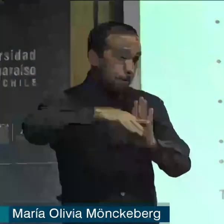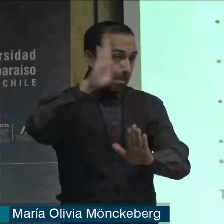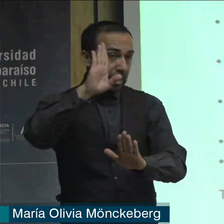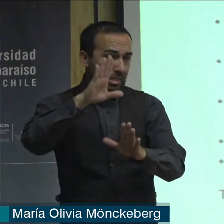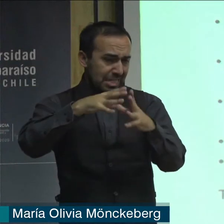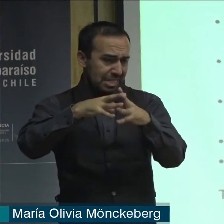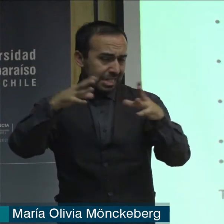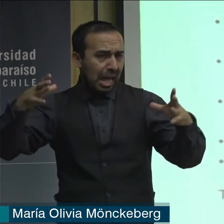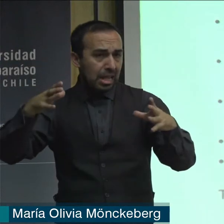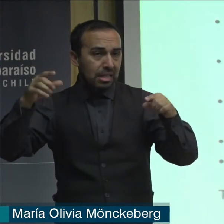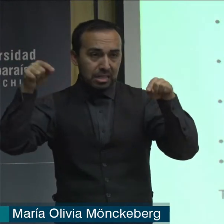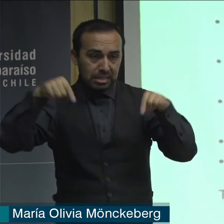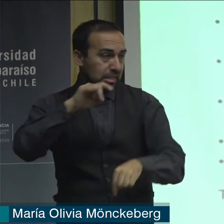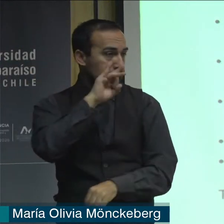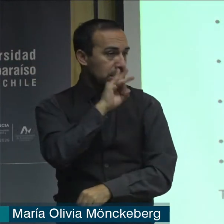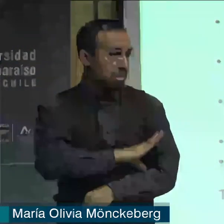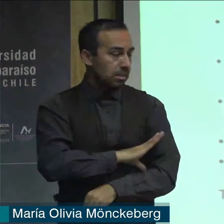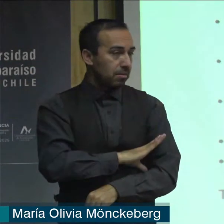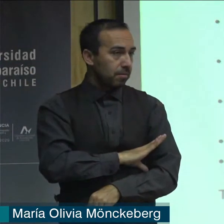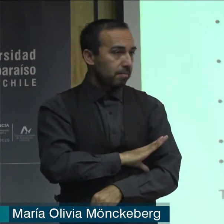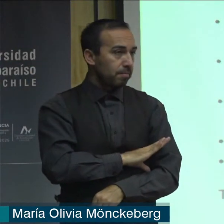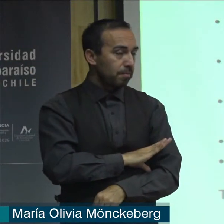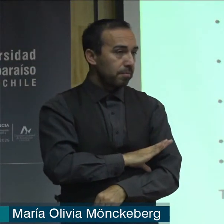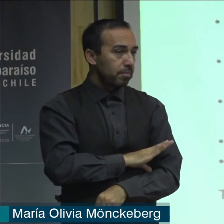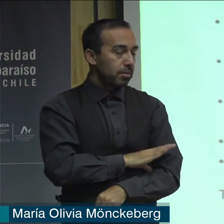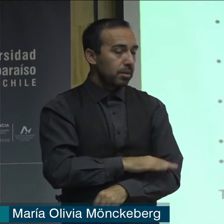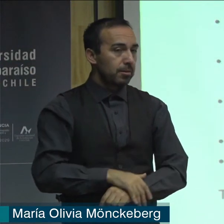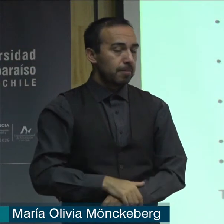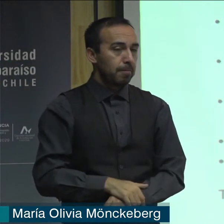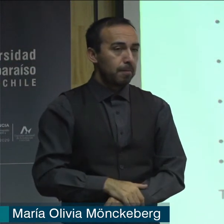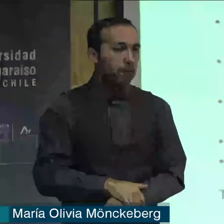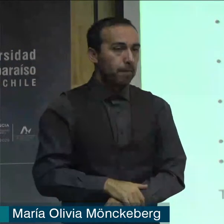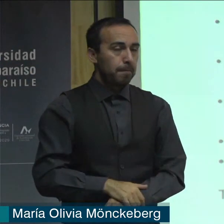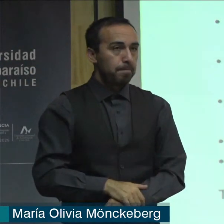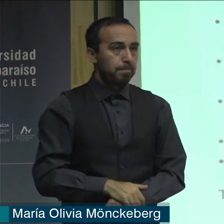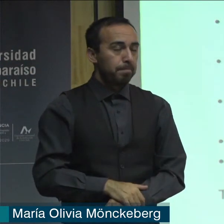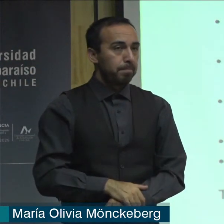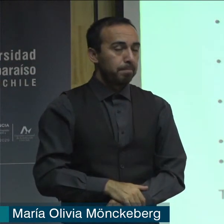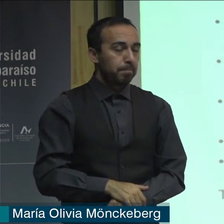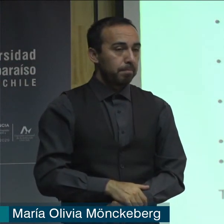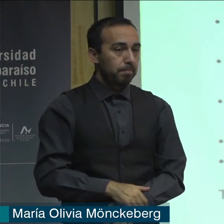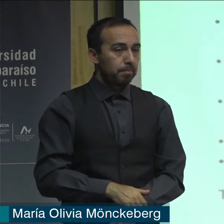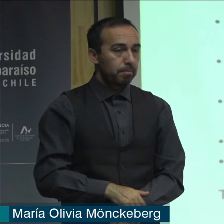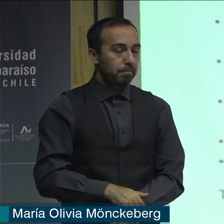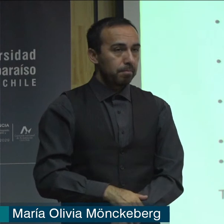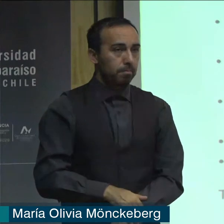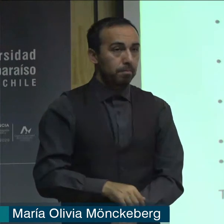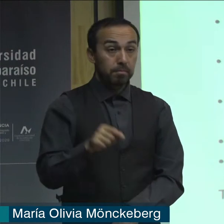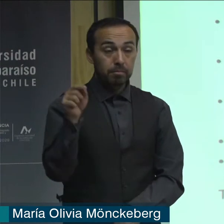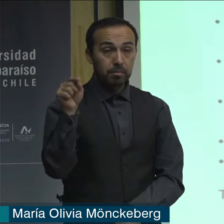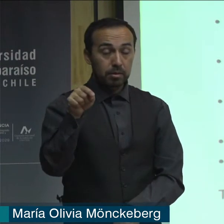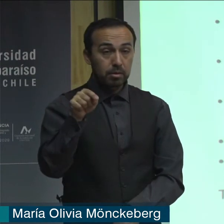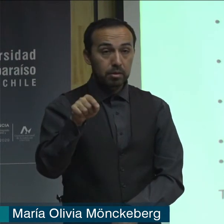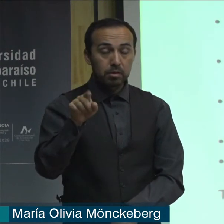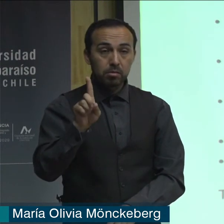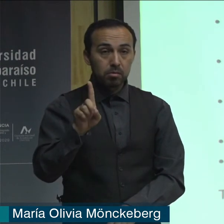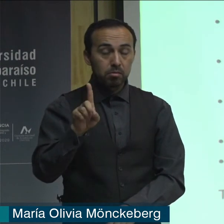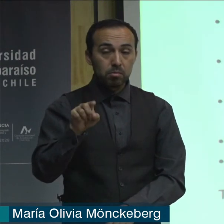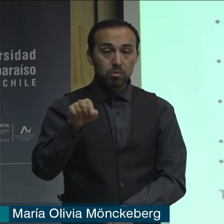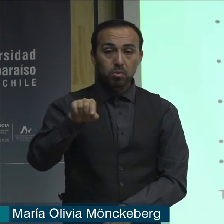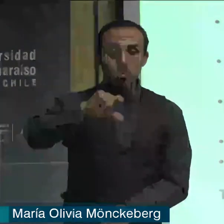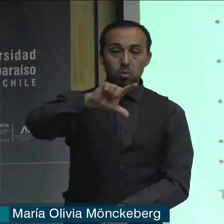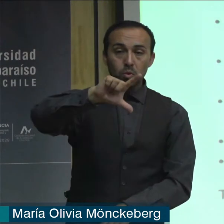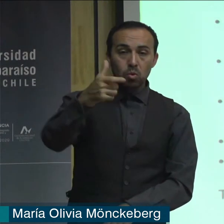este país voy a mencionar alguna otra cosa sobre ese grupo y ese es ese José Antonio Guzmán era